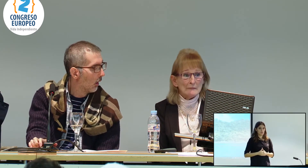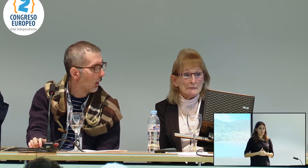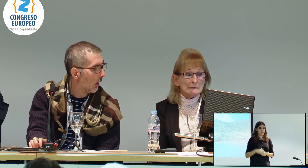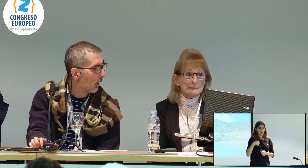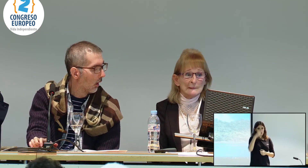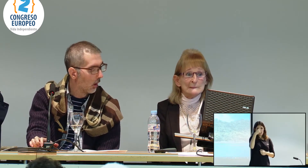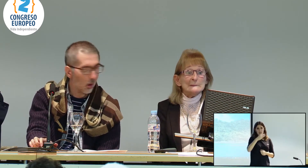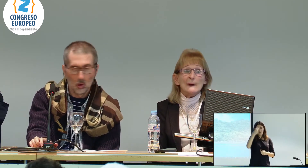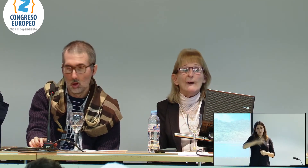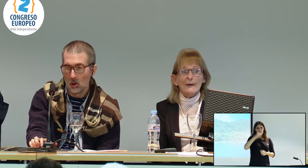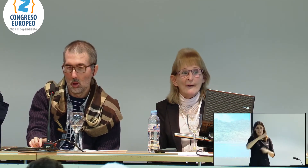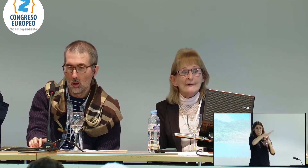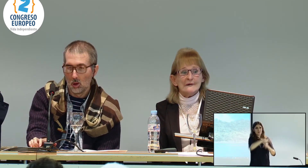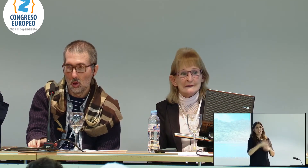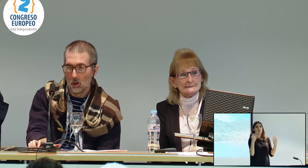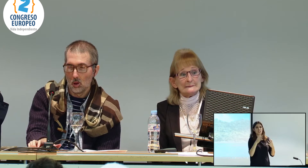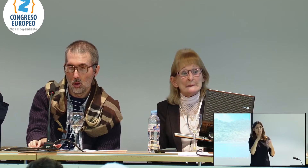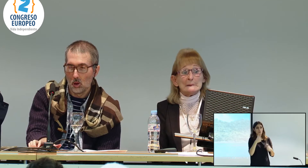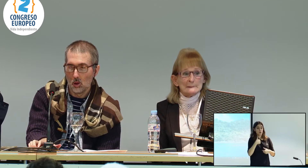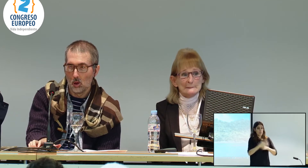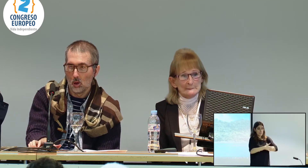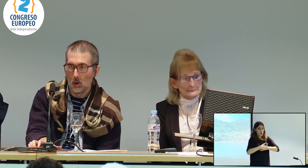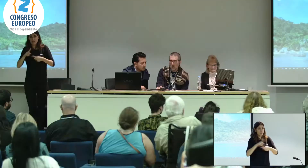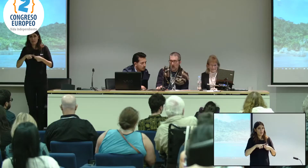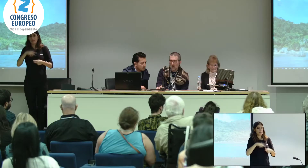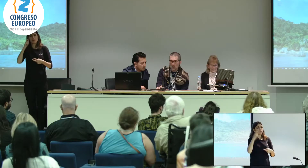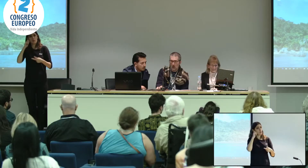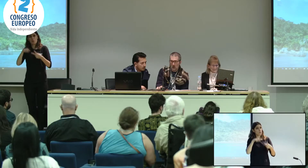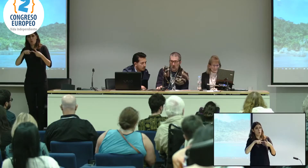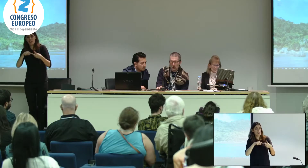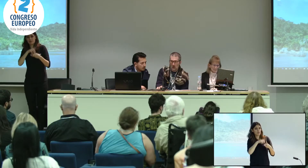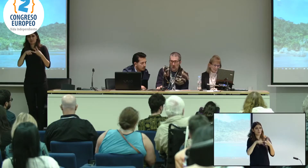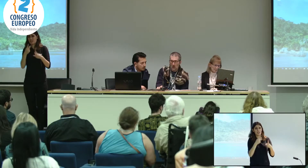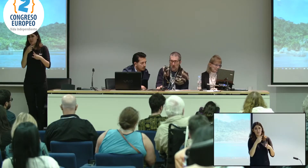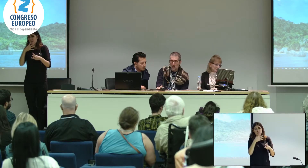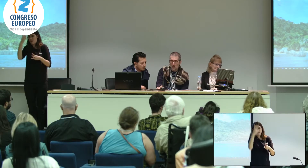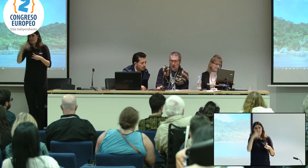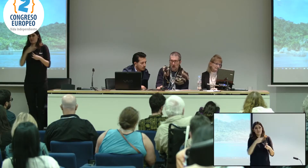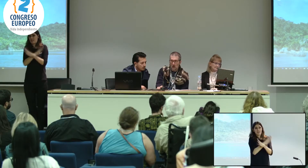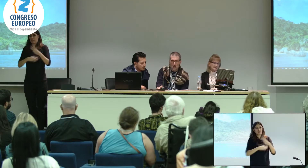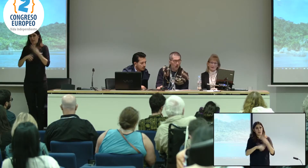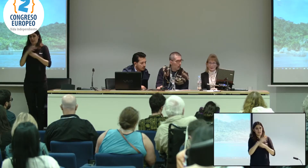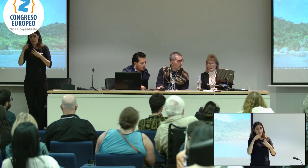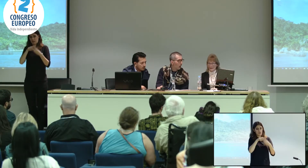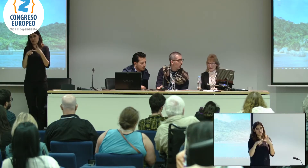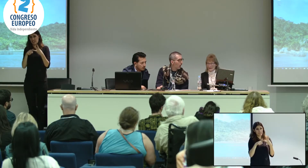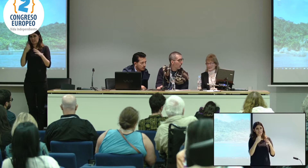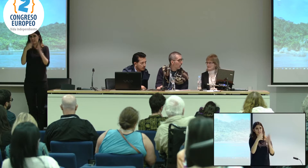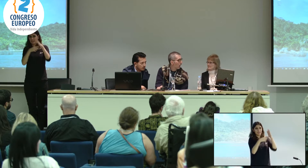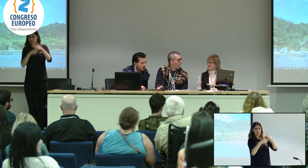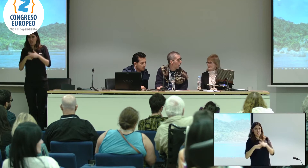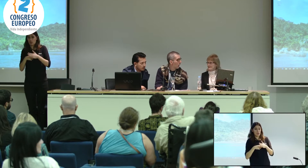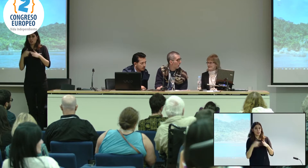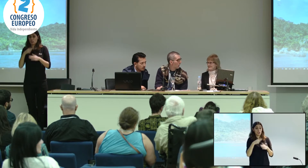lo que es la discriminación por ser pobre, ser mujer y sobre todo, por mi discapacidad. Y en pocos